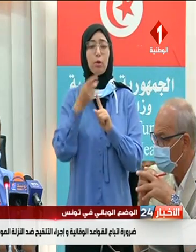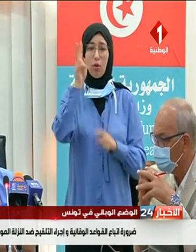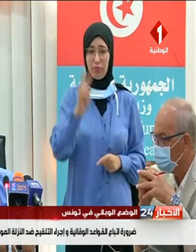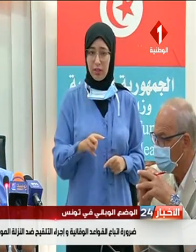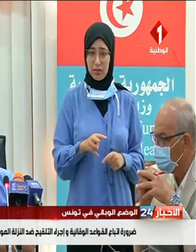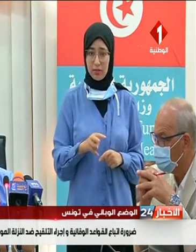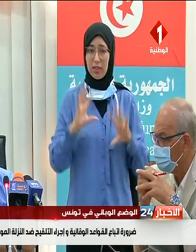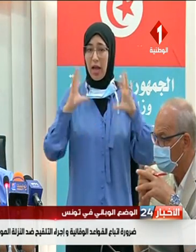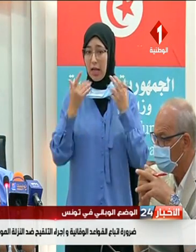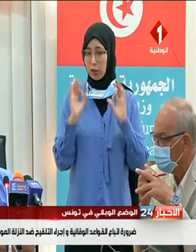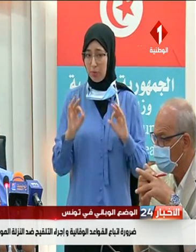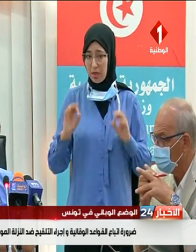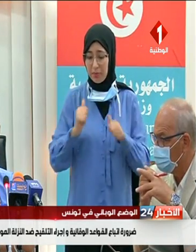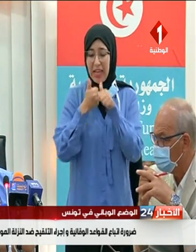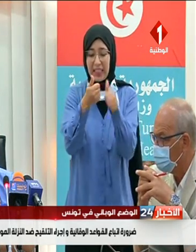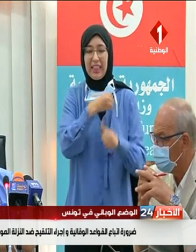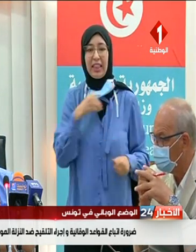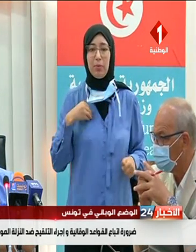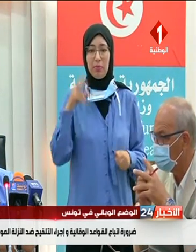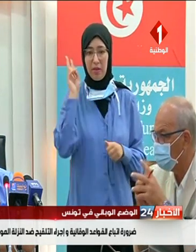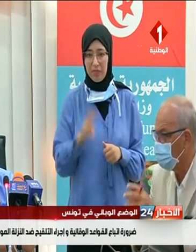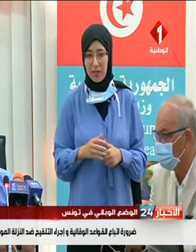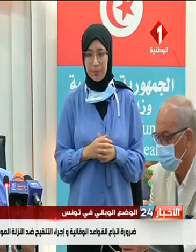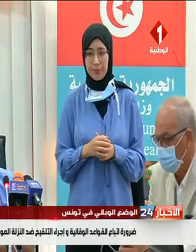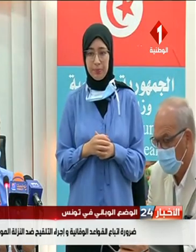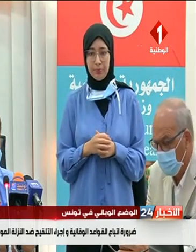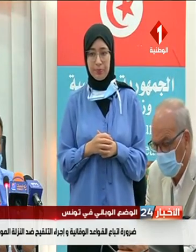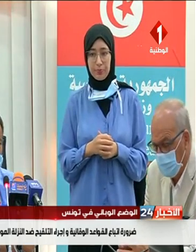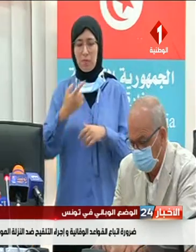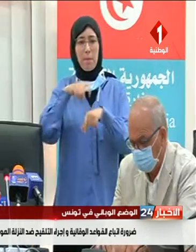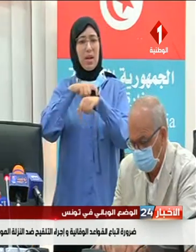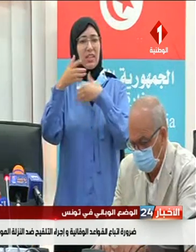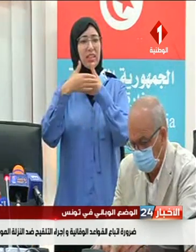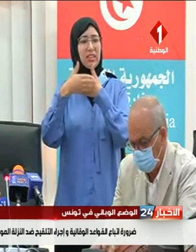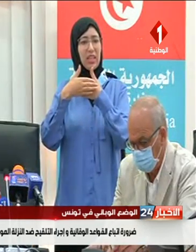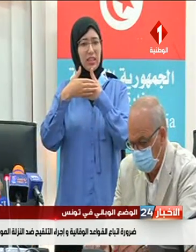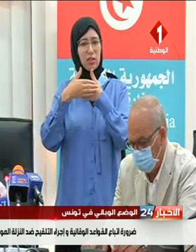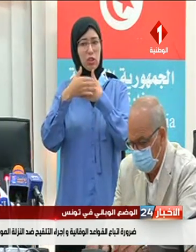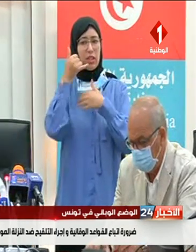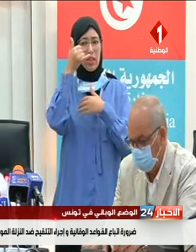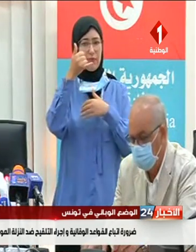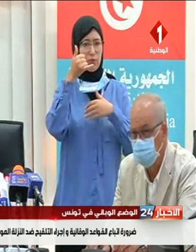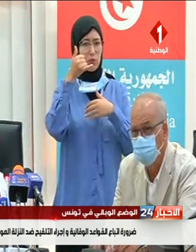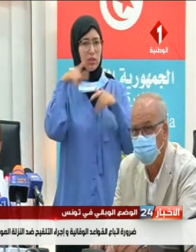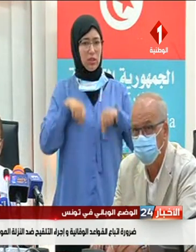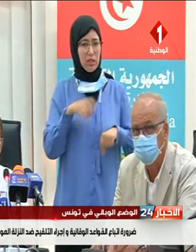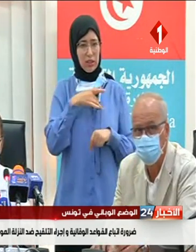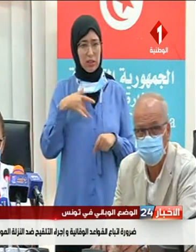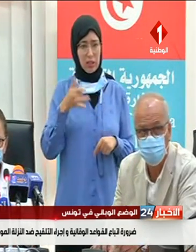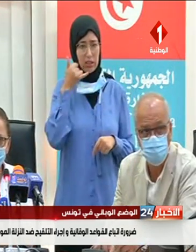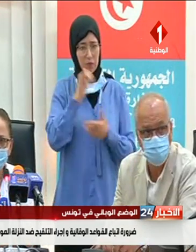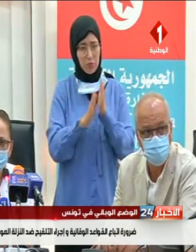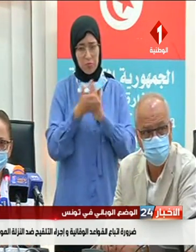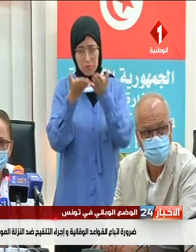ينتشر عالميا بسرعه كبيره وفي الفصول الاربعه من اوكي توصيات المشاركين في الندوه الصحفيه اليوم